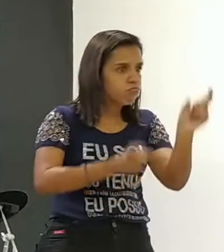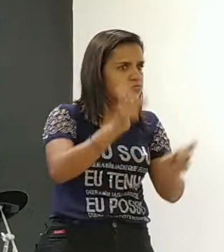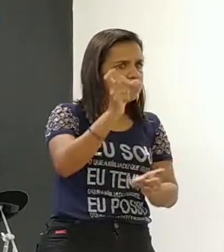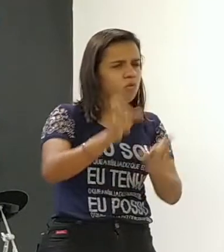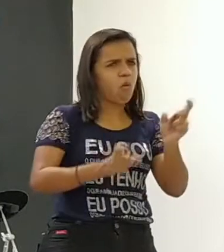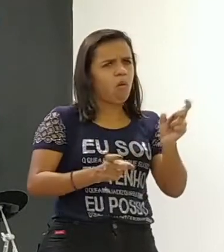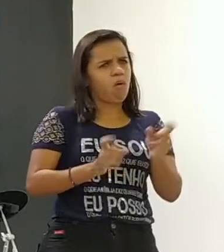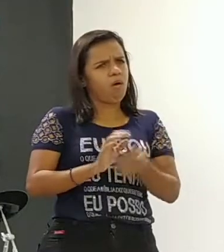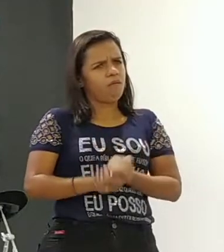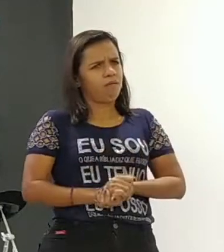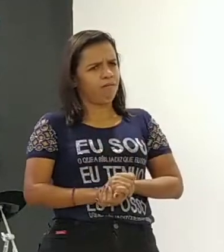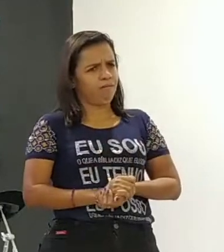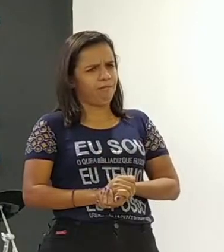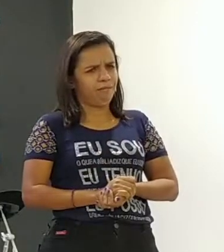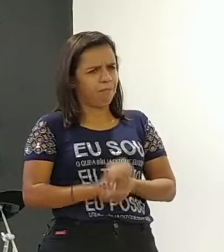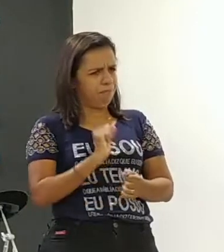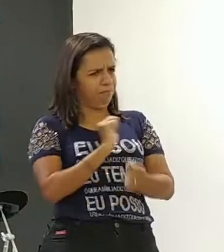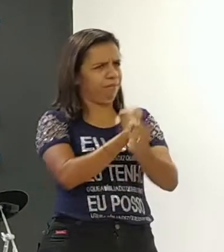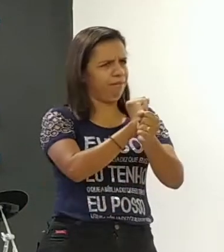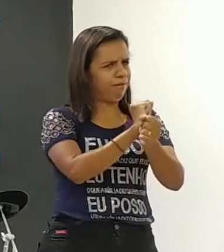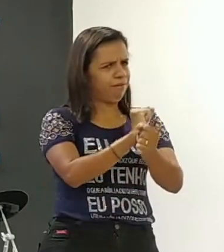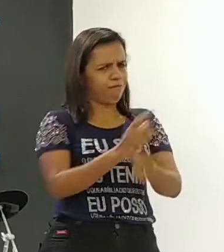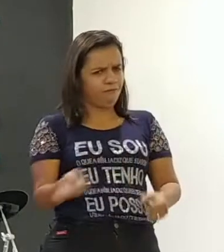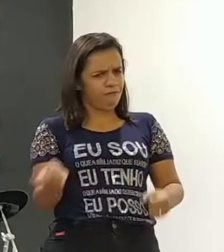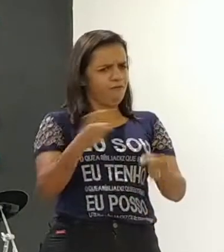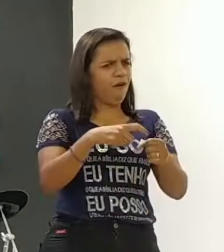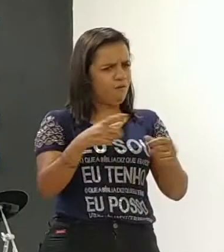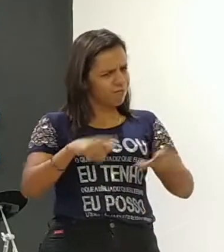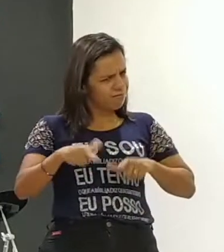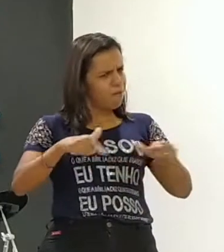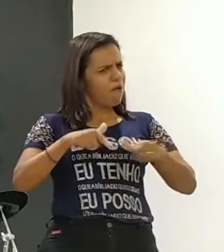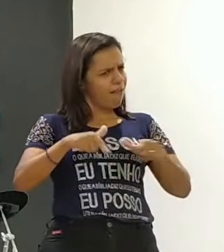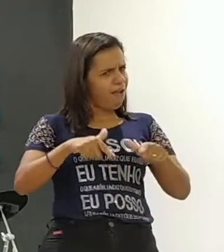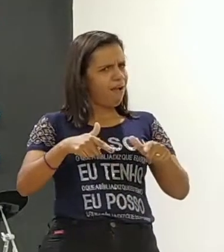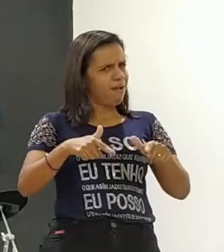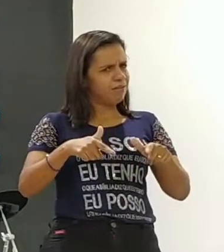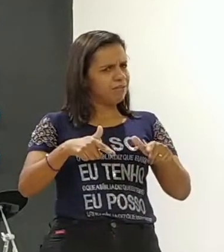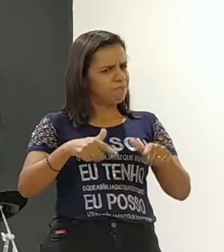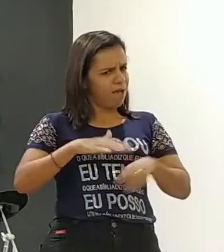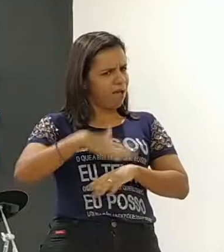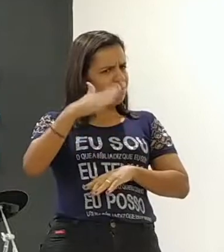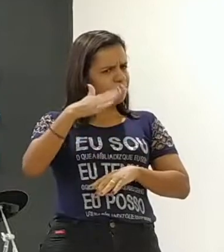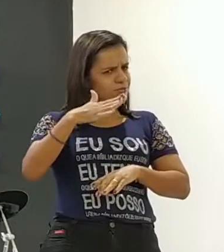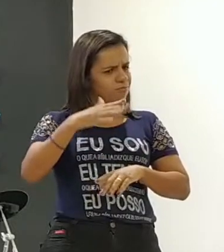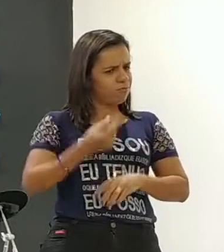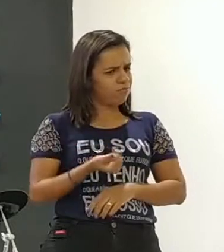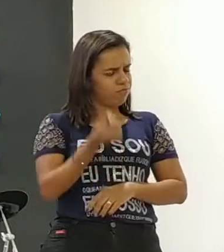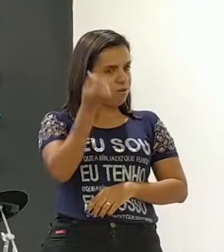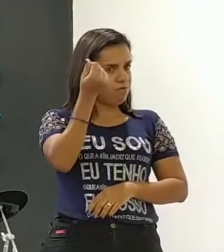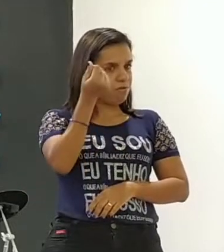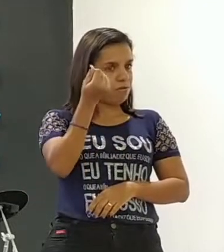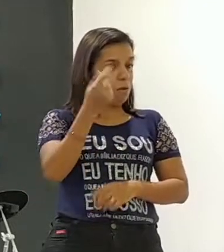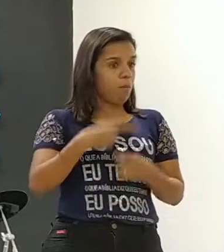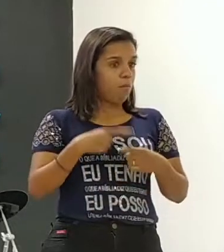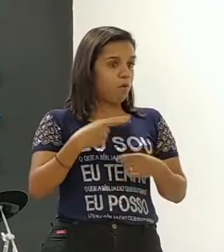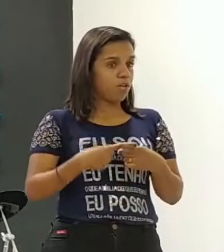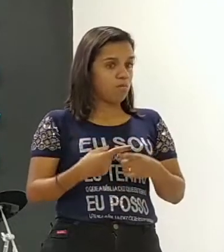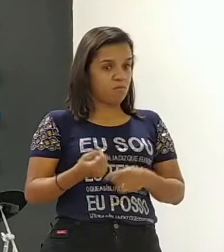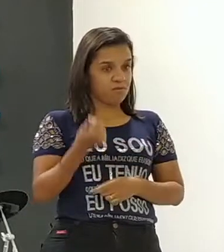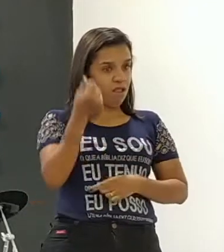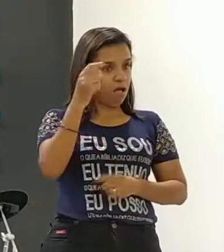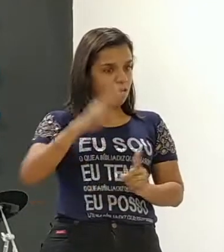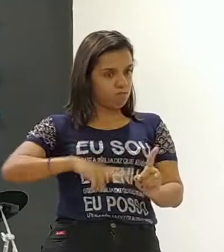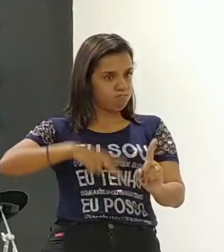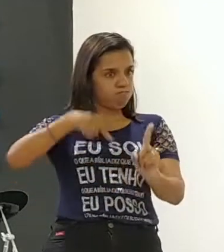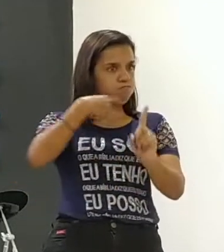um ia falar assim: para tudo, volta a trabalhar para ontem, porque o meu salário simplesmente ia